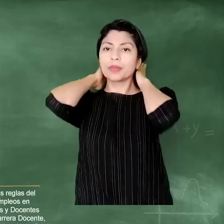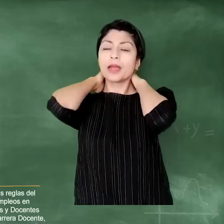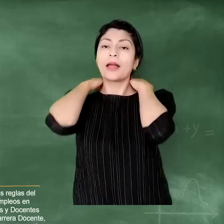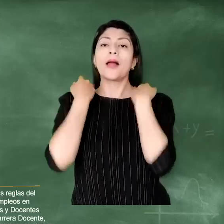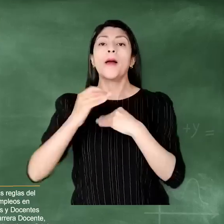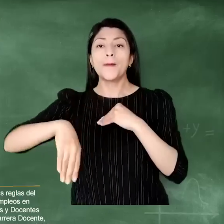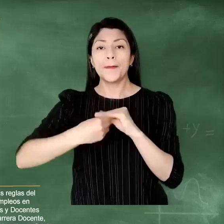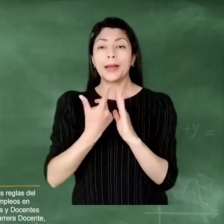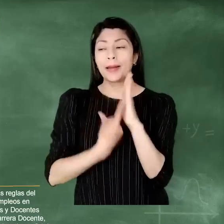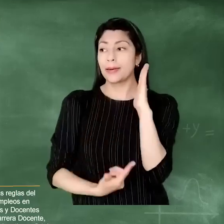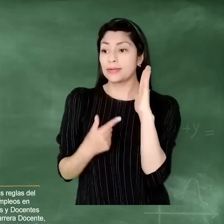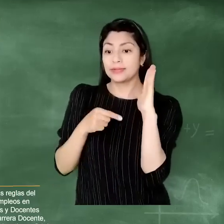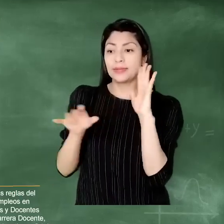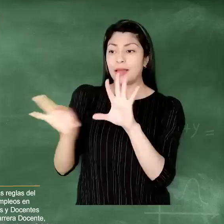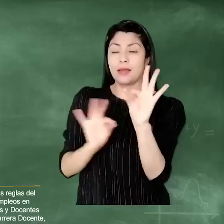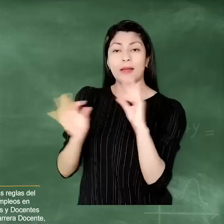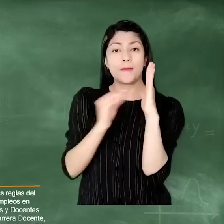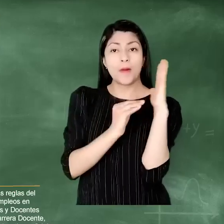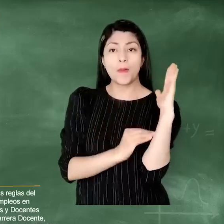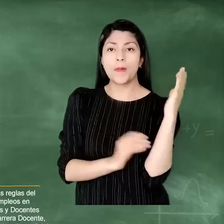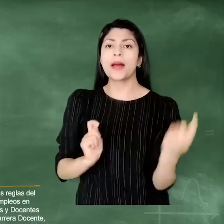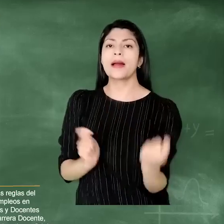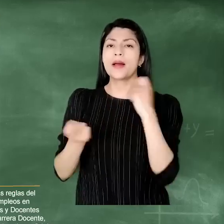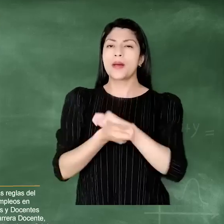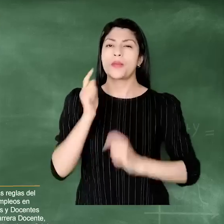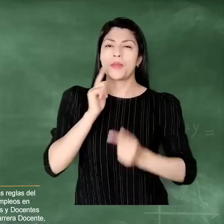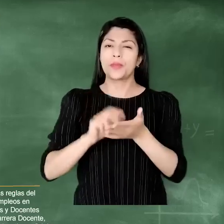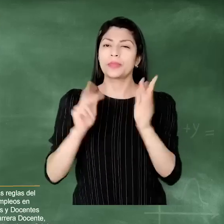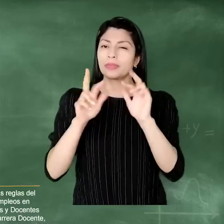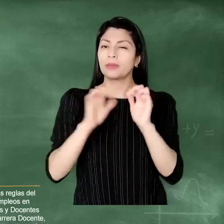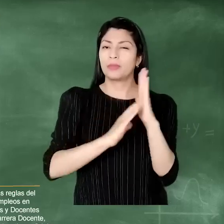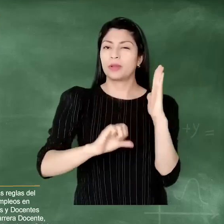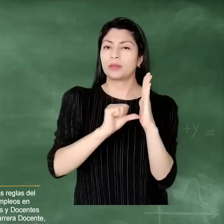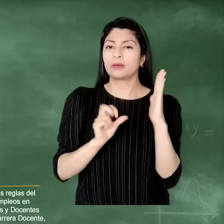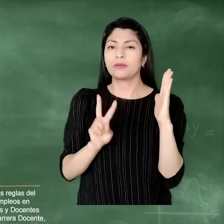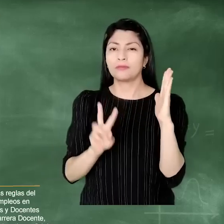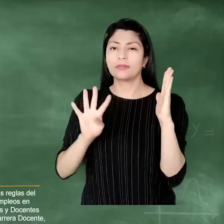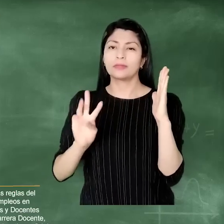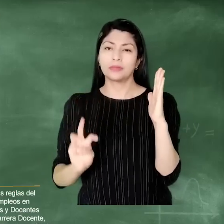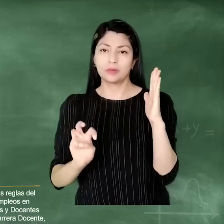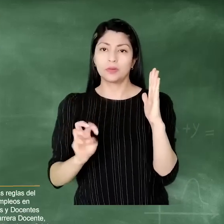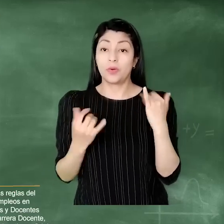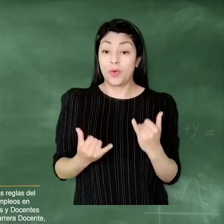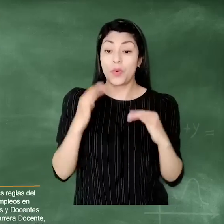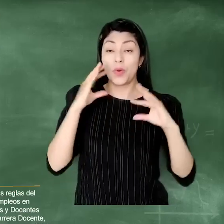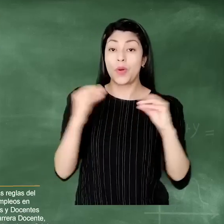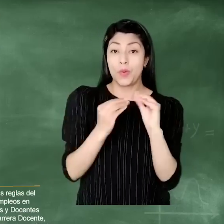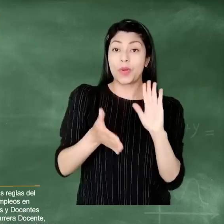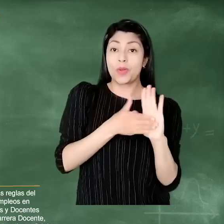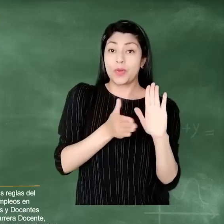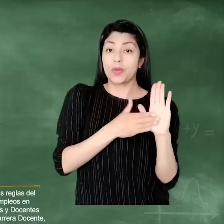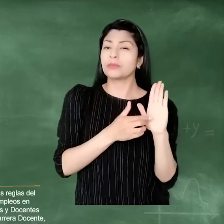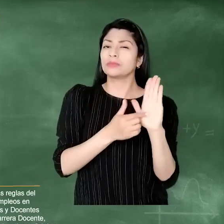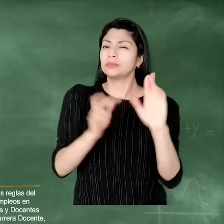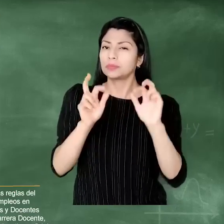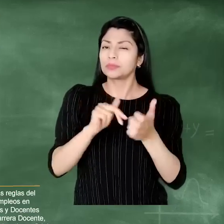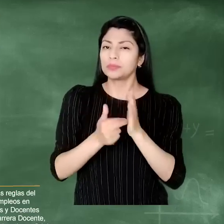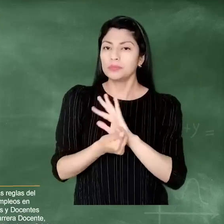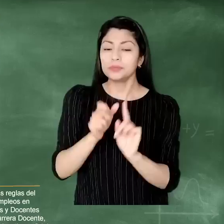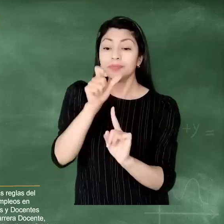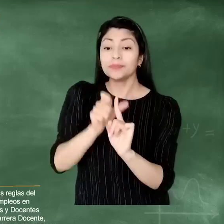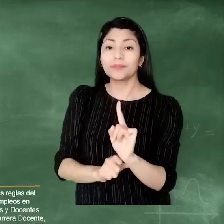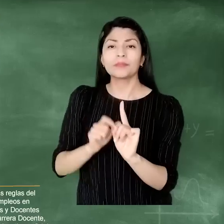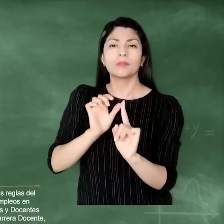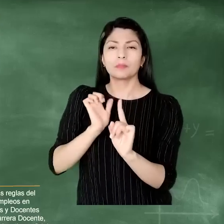se modificará la lista de elegibles cuando con ocasión de la actuación adelantada en el artículo 28 del presente